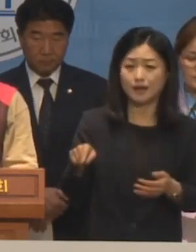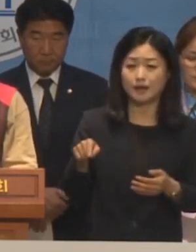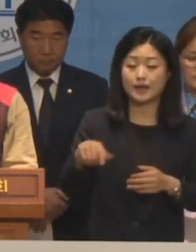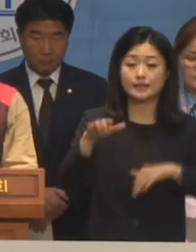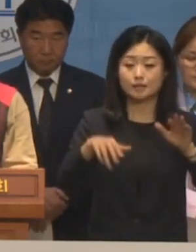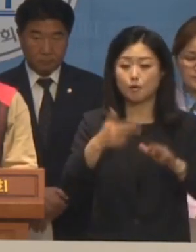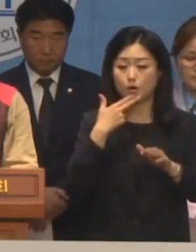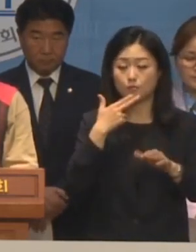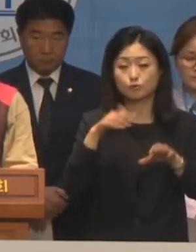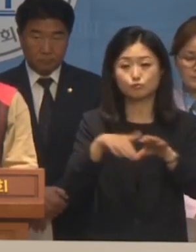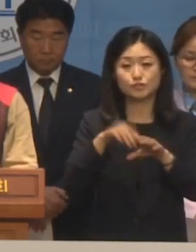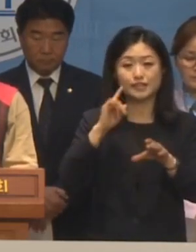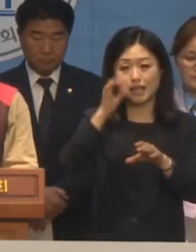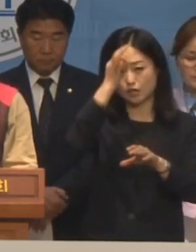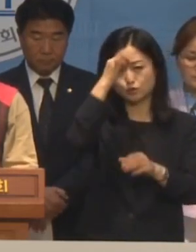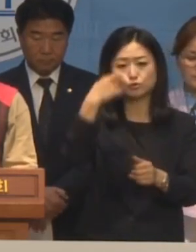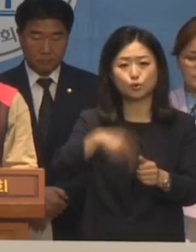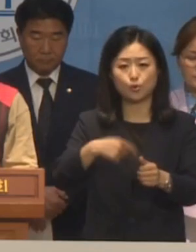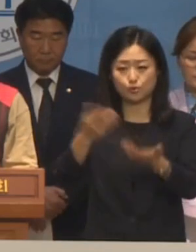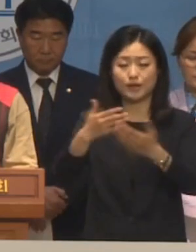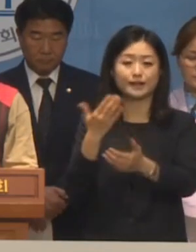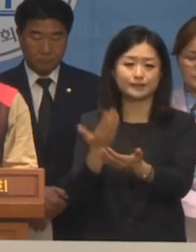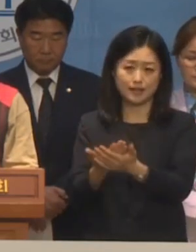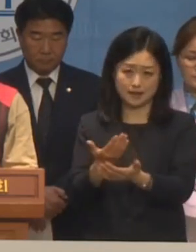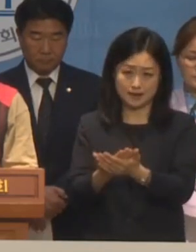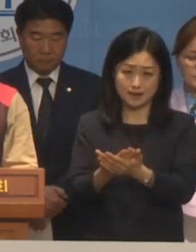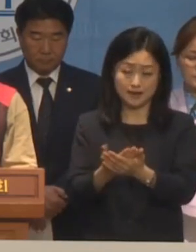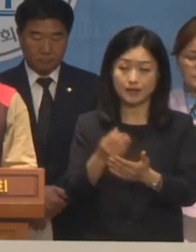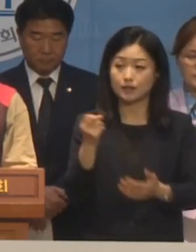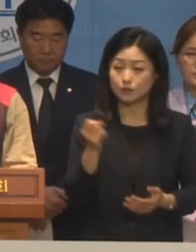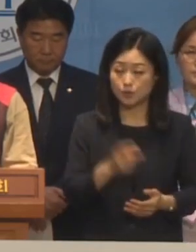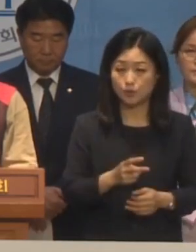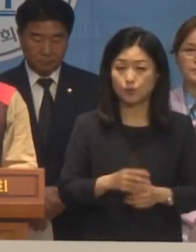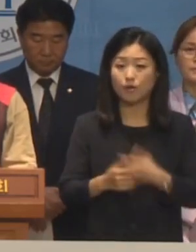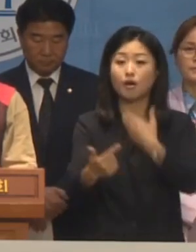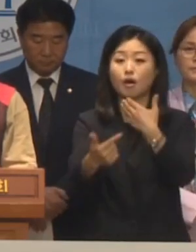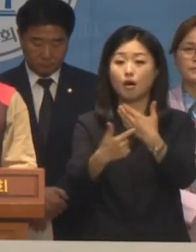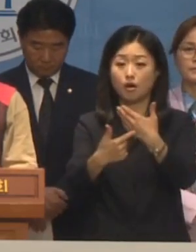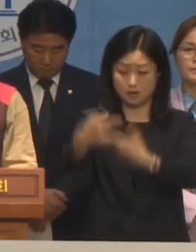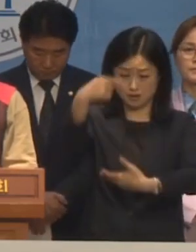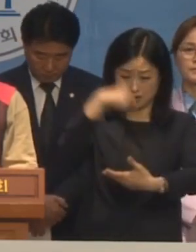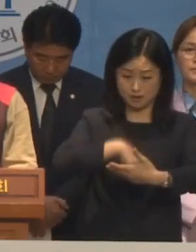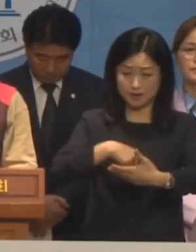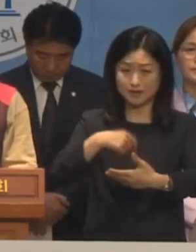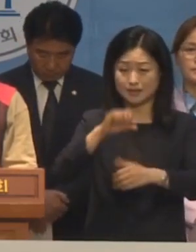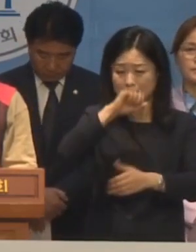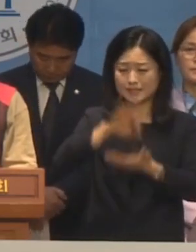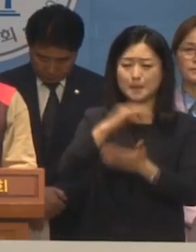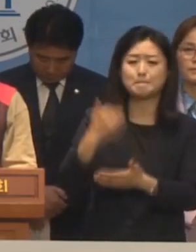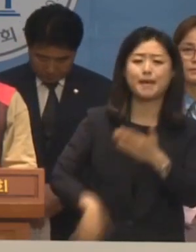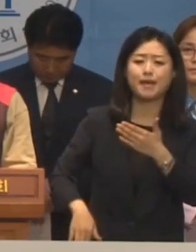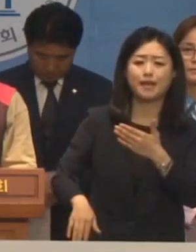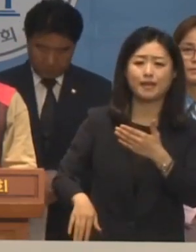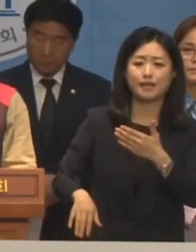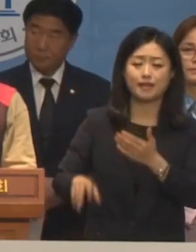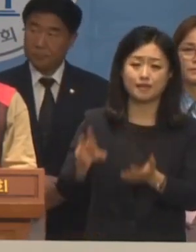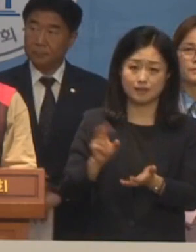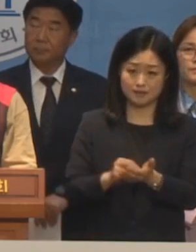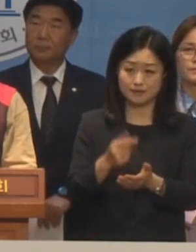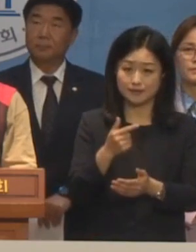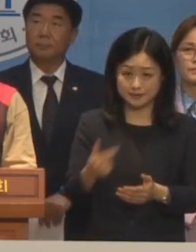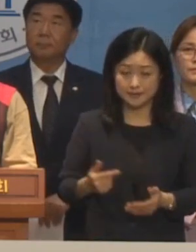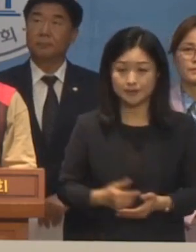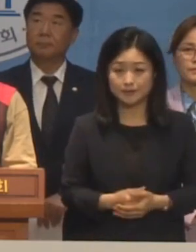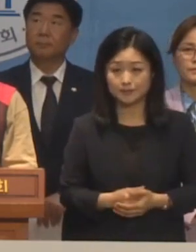없는 문화예술 교육, 공정한 문화예술 교육을 표방하면서도 현실에서는 예산 삭감으로 예술 교육을 죽이고 있는